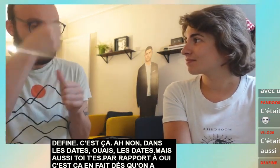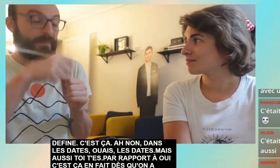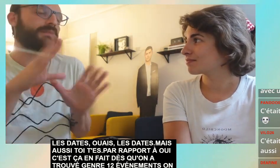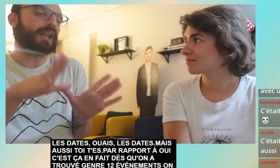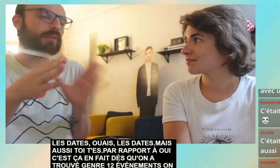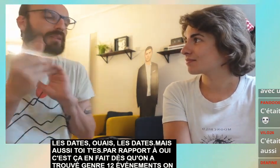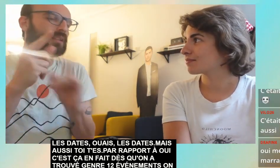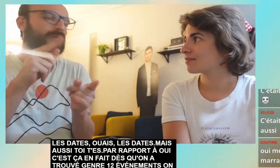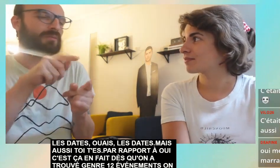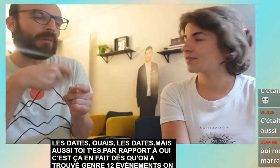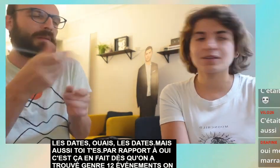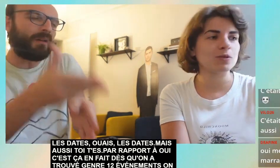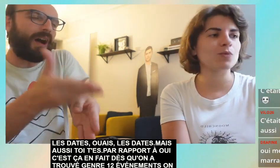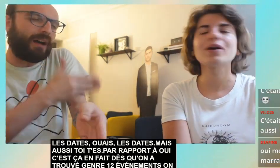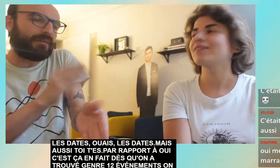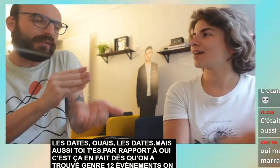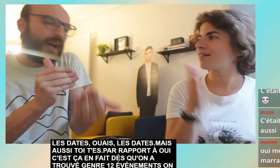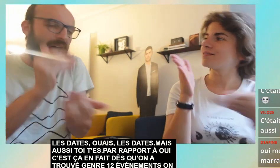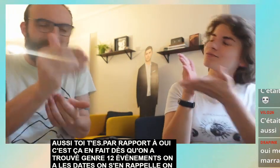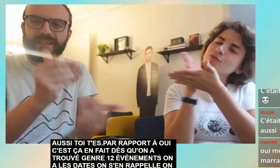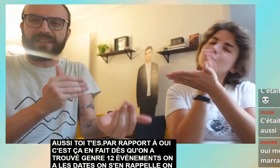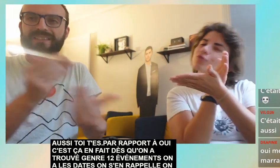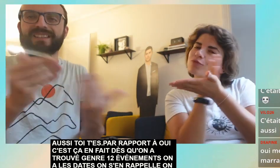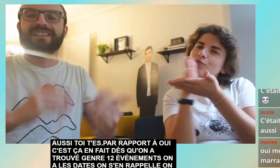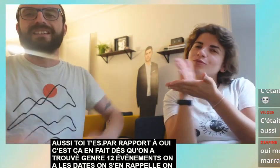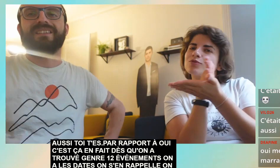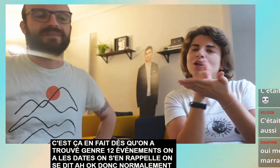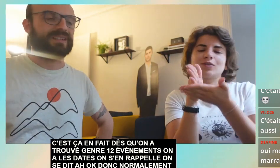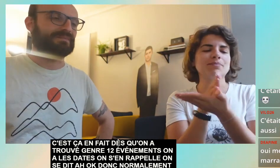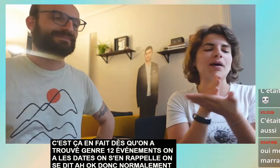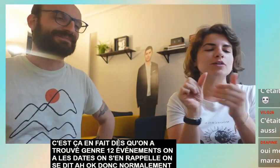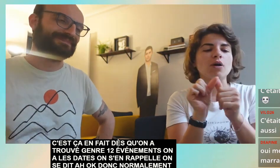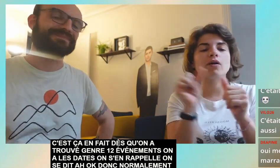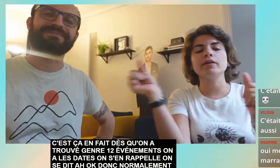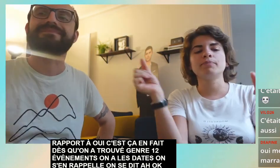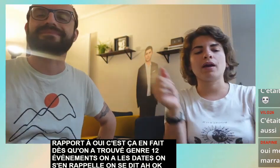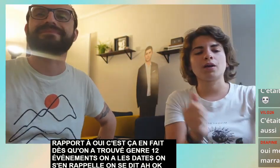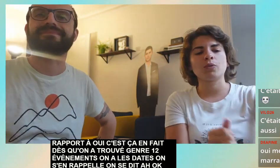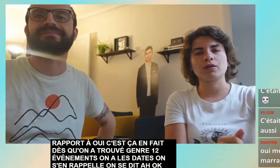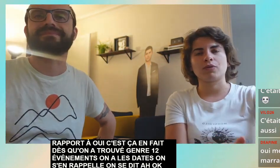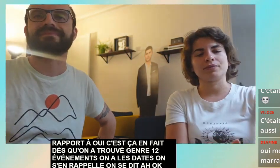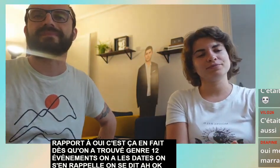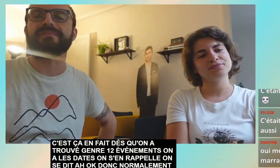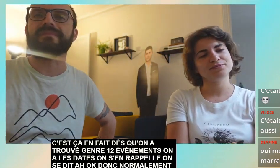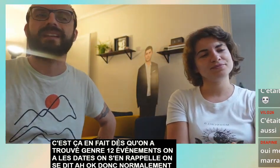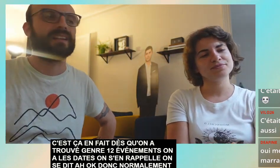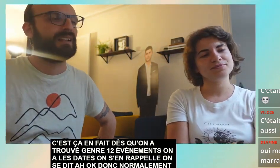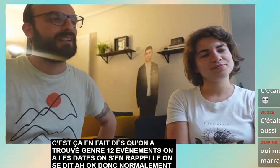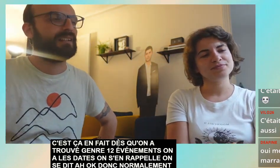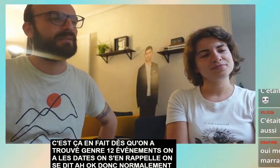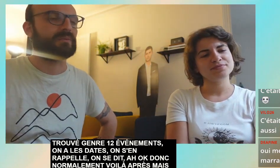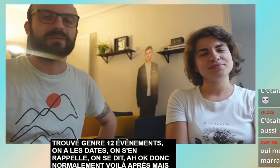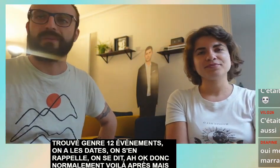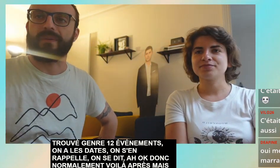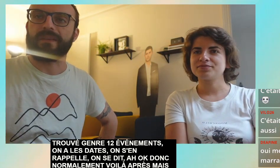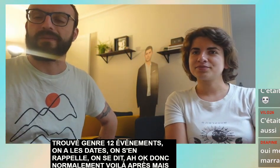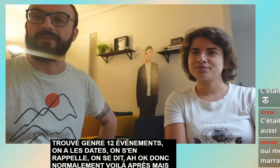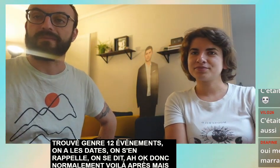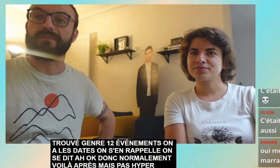rappelle, on se dit ah ok, donc normalement, Ouais, avant, voilà. après. Voilà, on n'est pas genre hyper loin, quoi. Donc ouais, non. Très